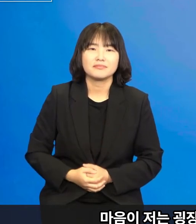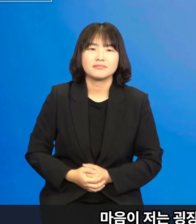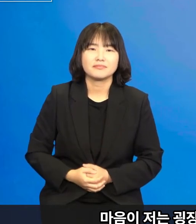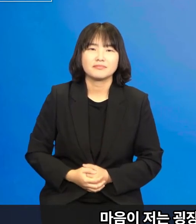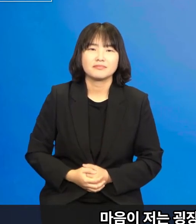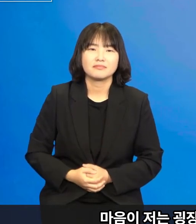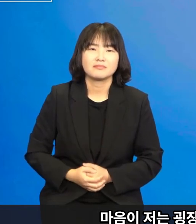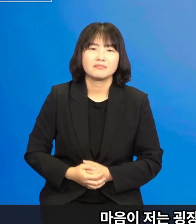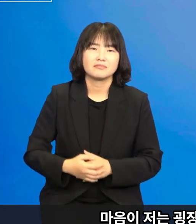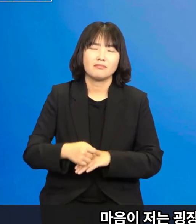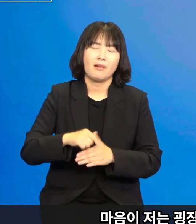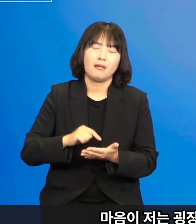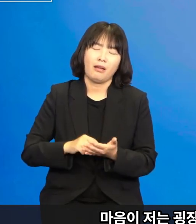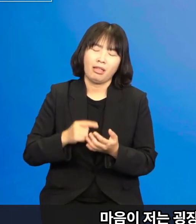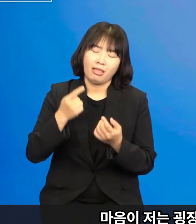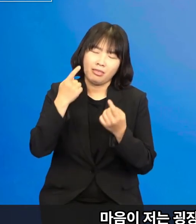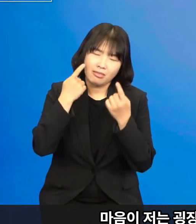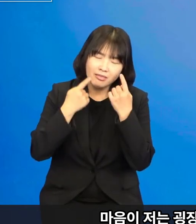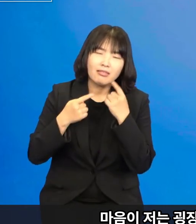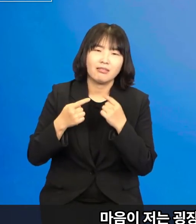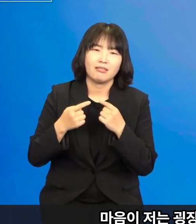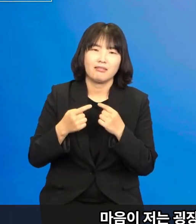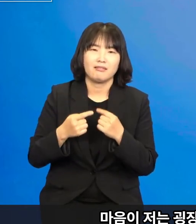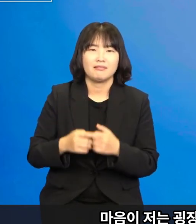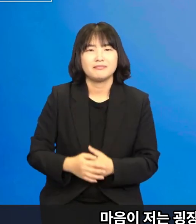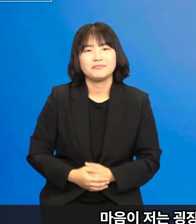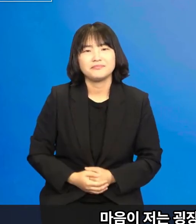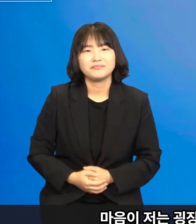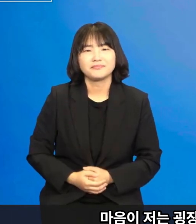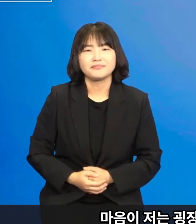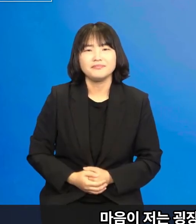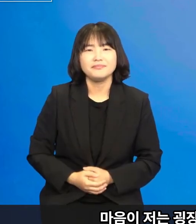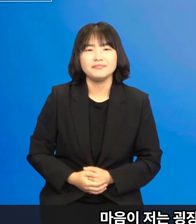좀 마음이 저는 굉장히 상했어요, 이 얘기 듣고.